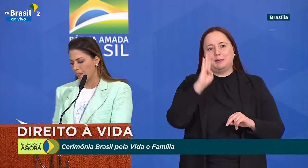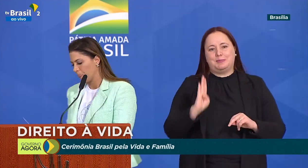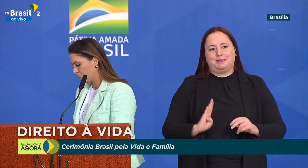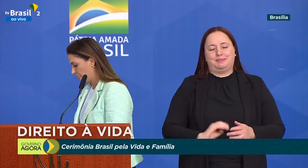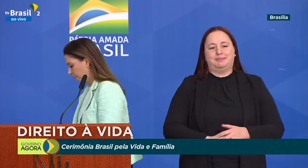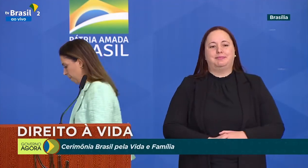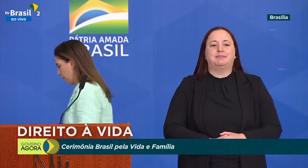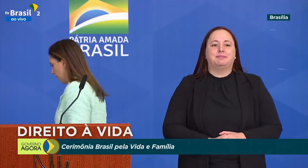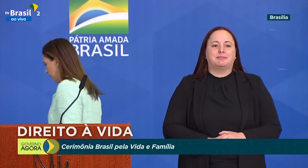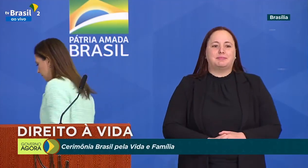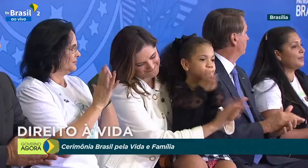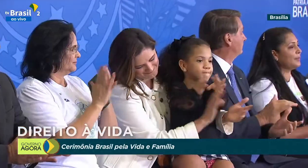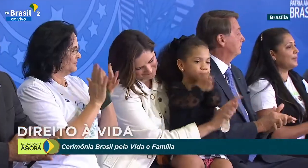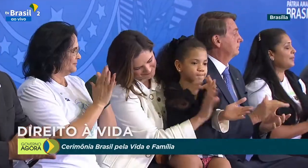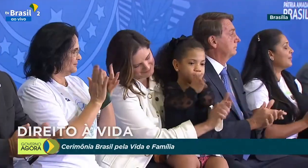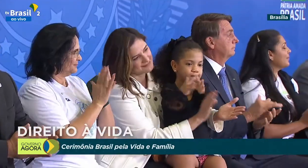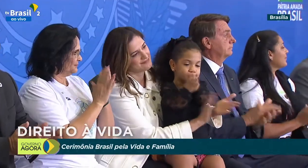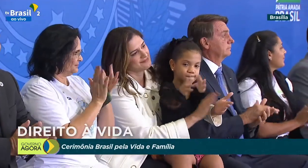Brasil